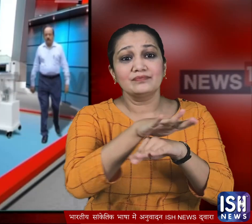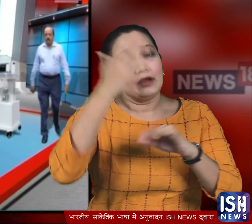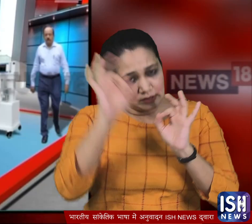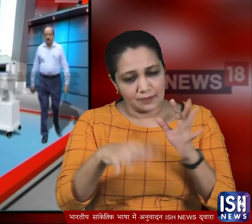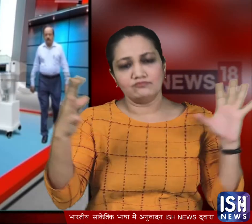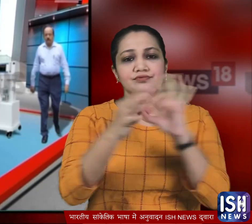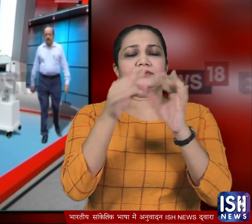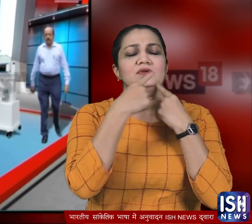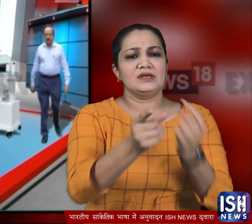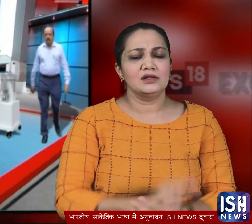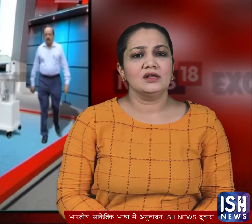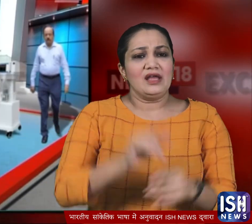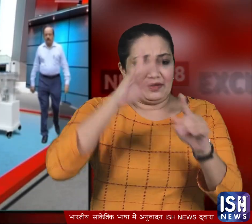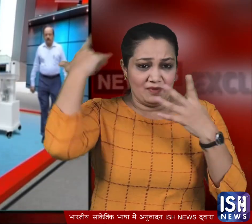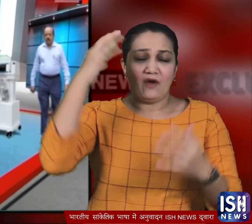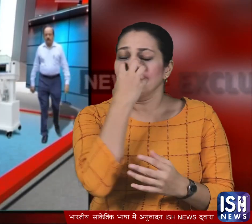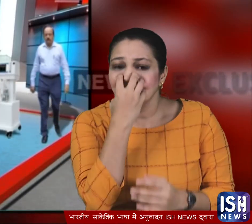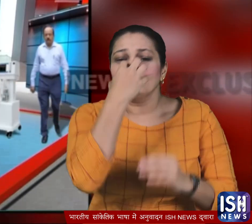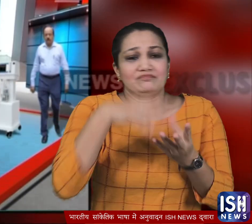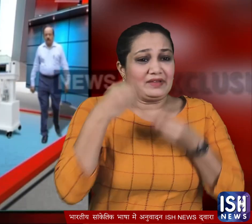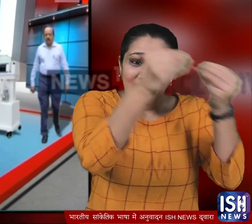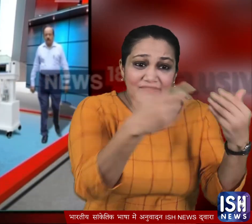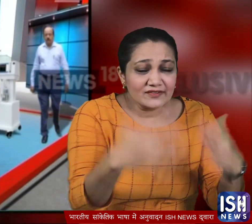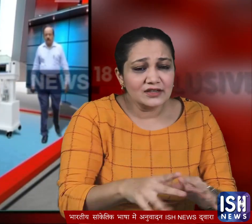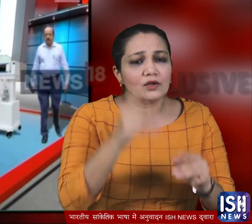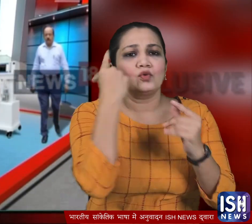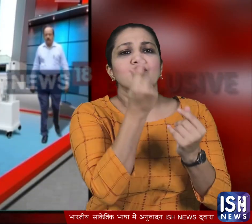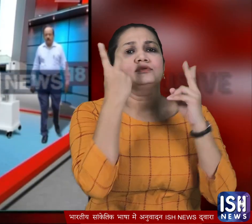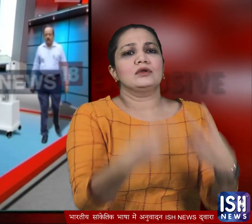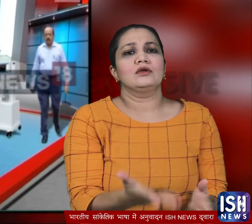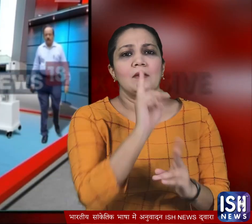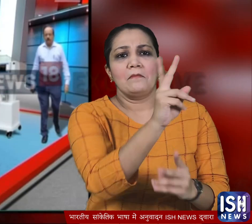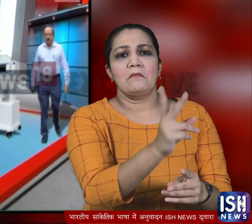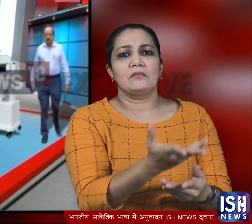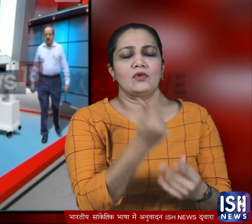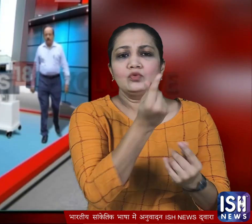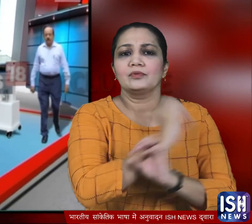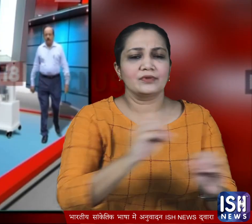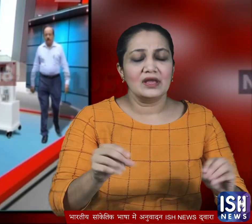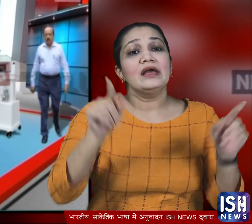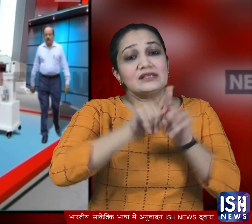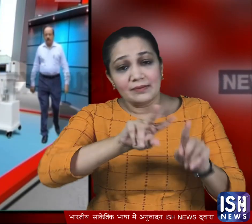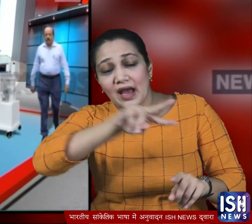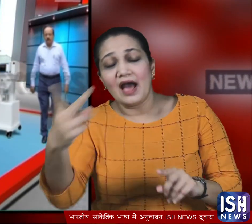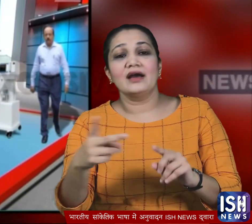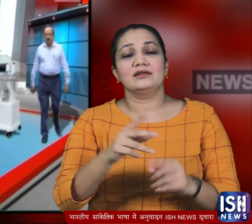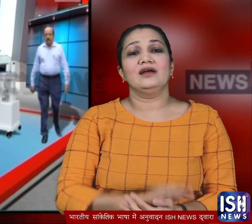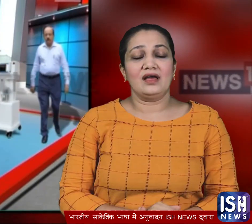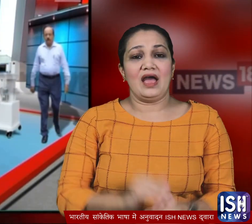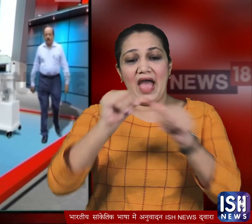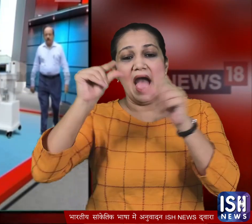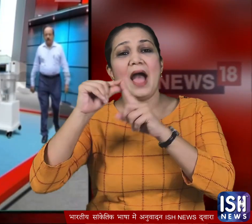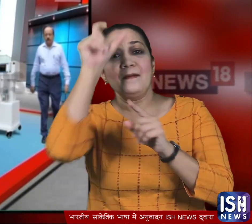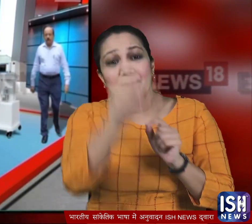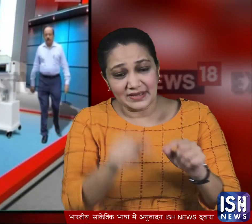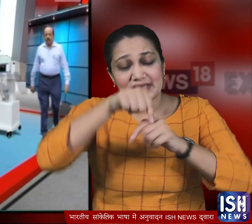किया, जिसमें यह लिखा था कि राज्य को जो वेंटिलेटर भेजे गए वो धूल फांक रहे। यही आरोप फरीदकोट जिले की कोटकपूरा सीट से आम